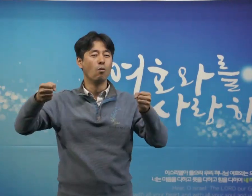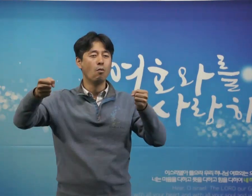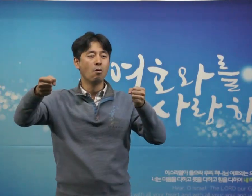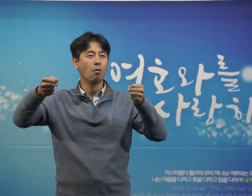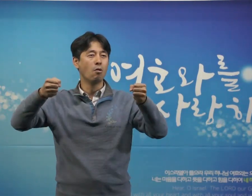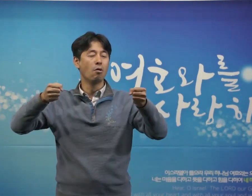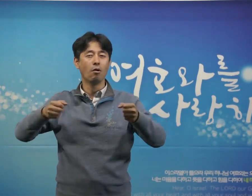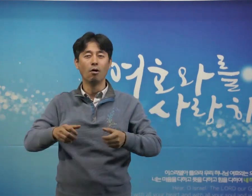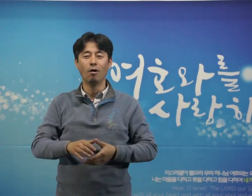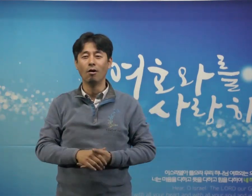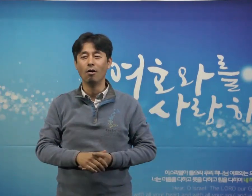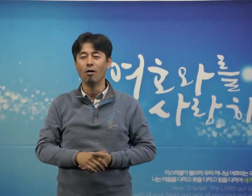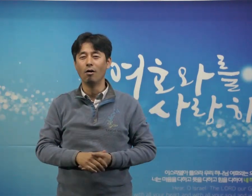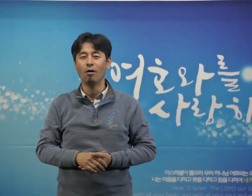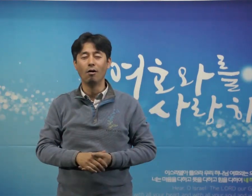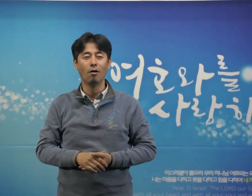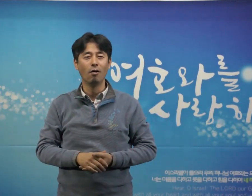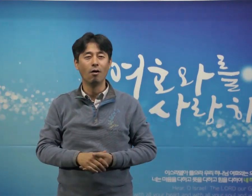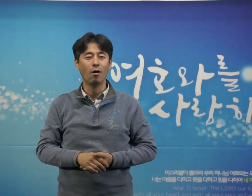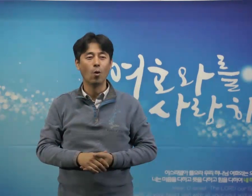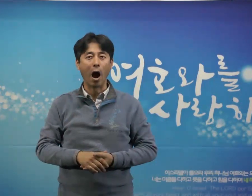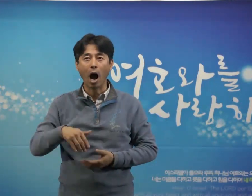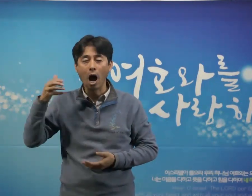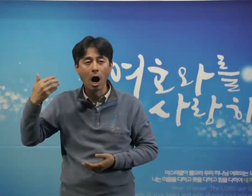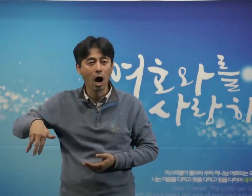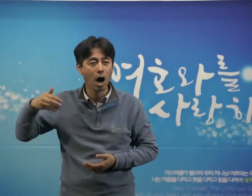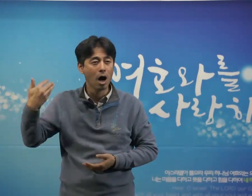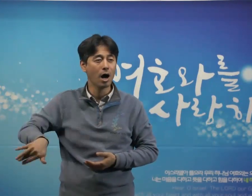있는 모습들을 보게 됩니다.